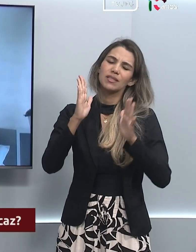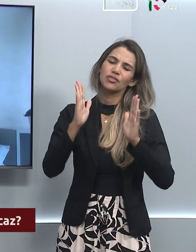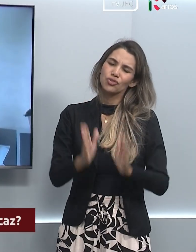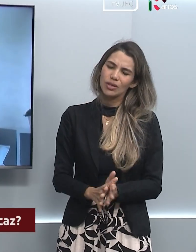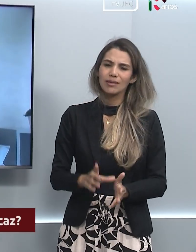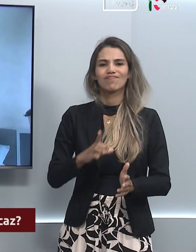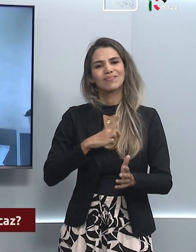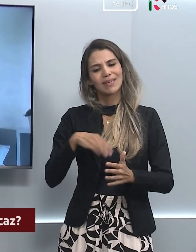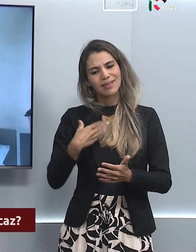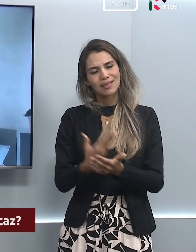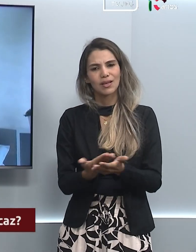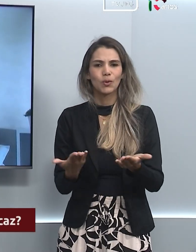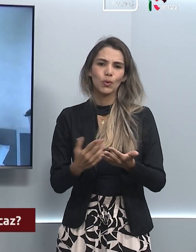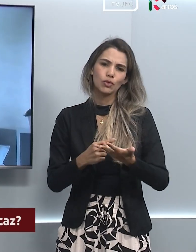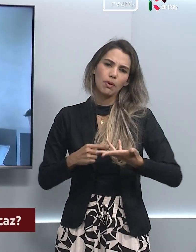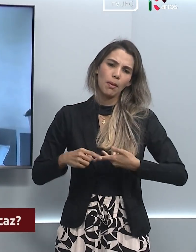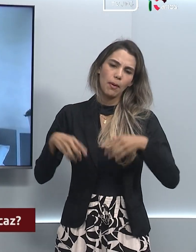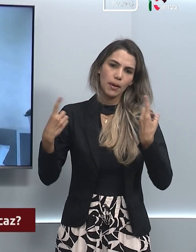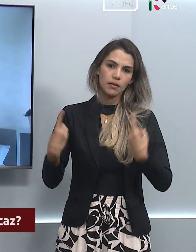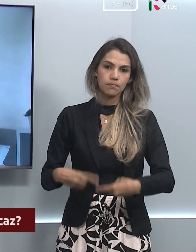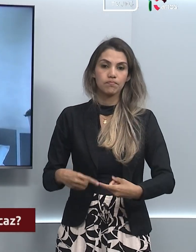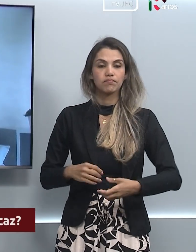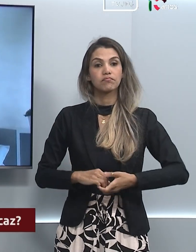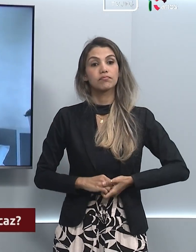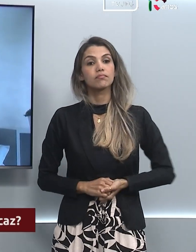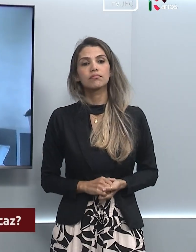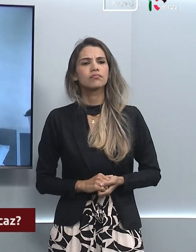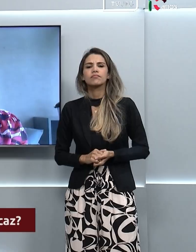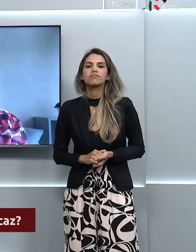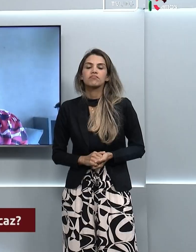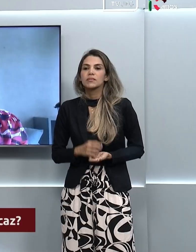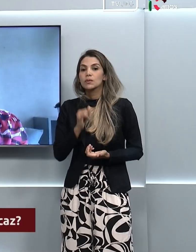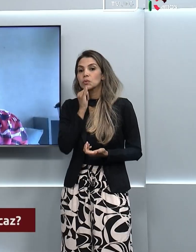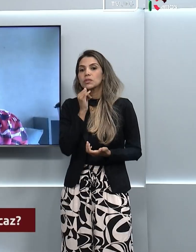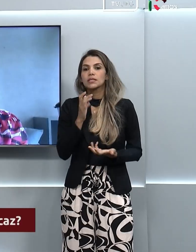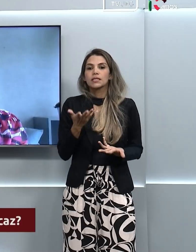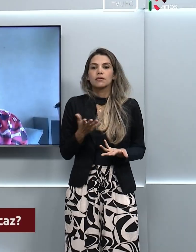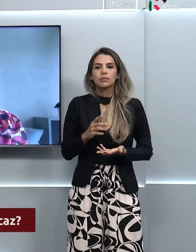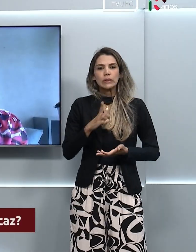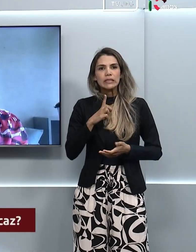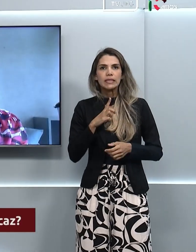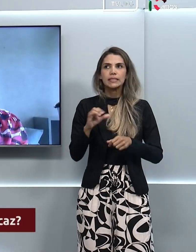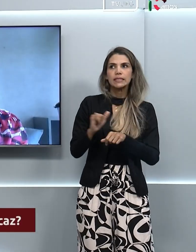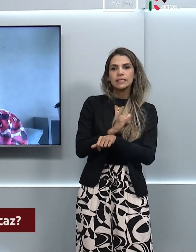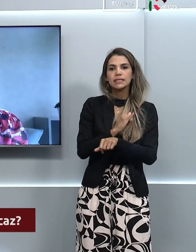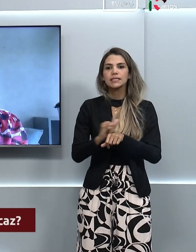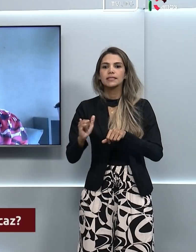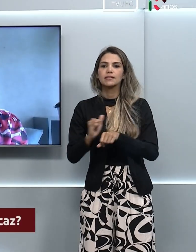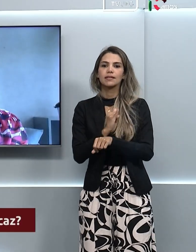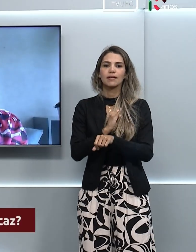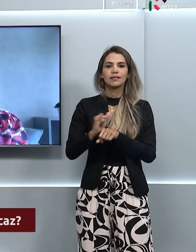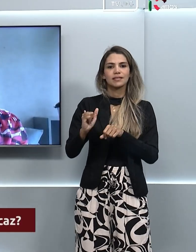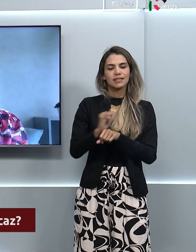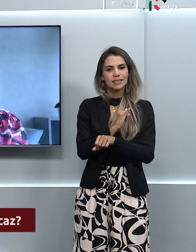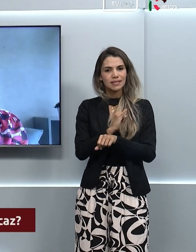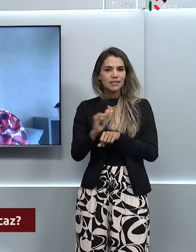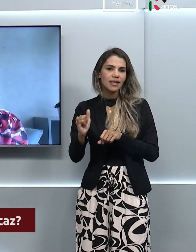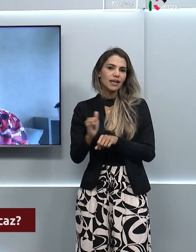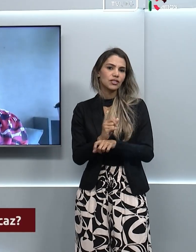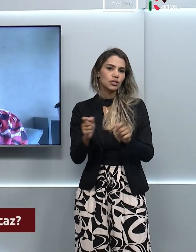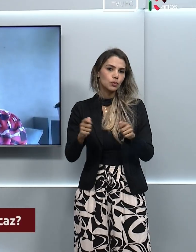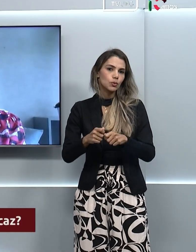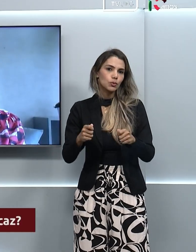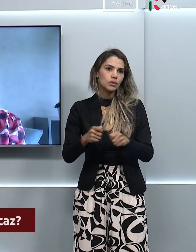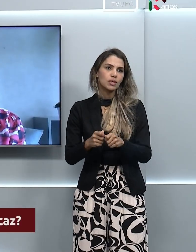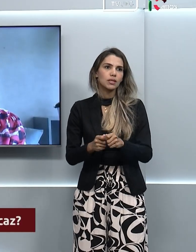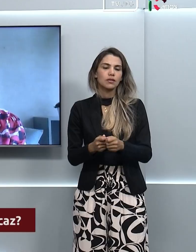desafios. E quais iniciativas poderiam servir de referência para essas pessoas com